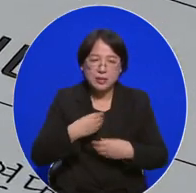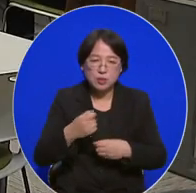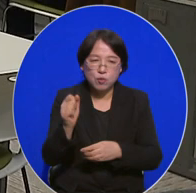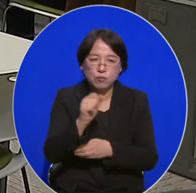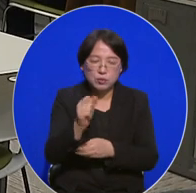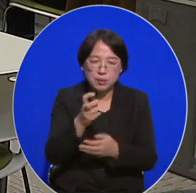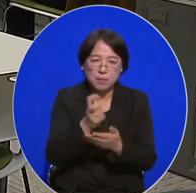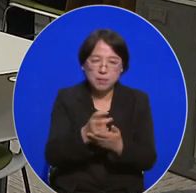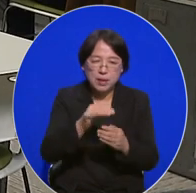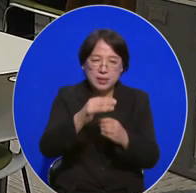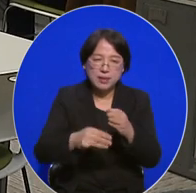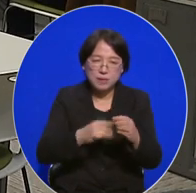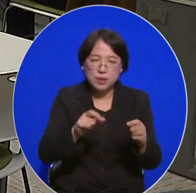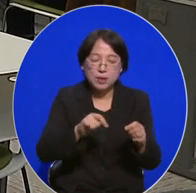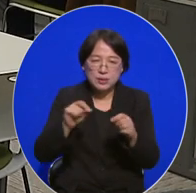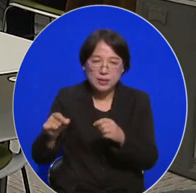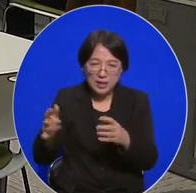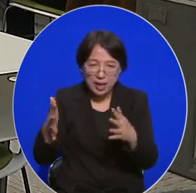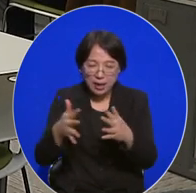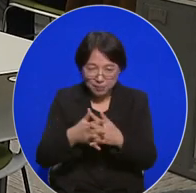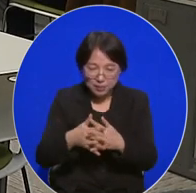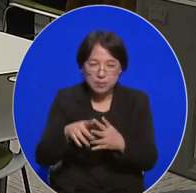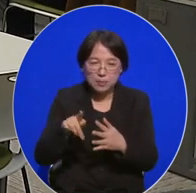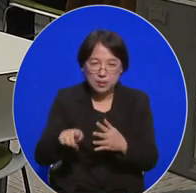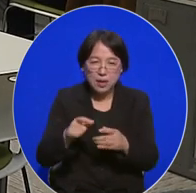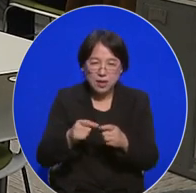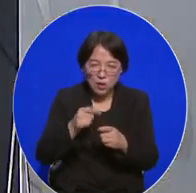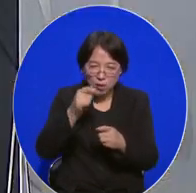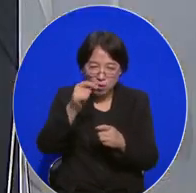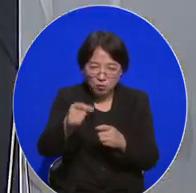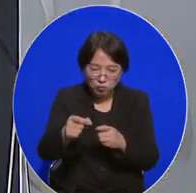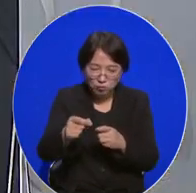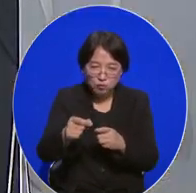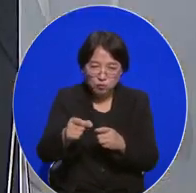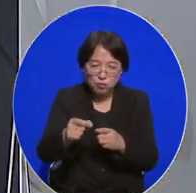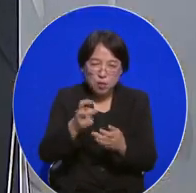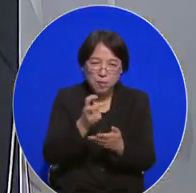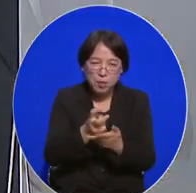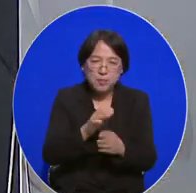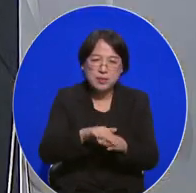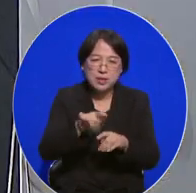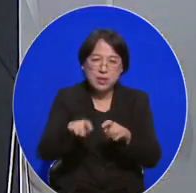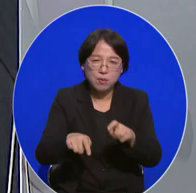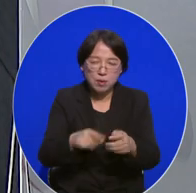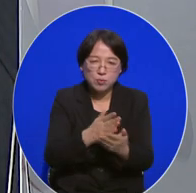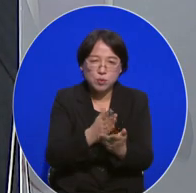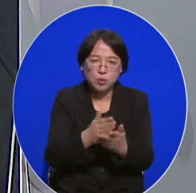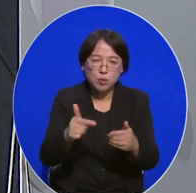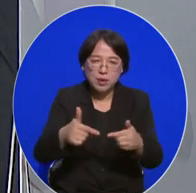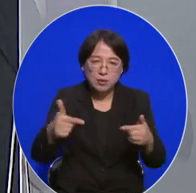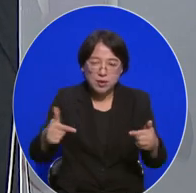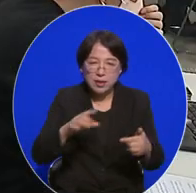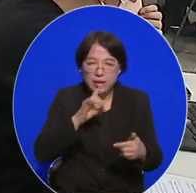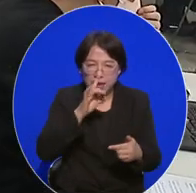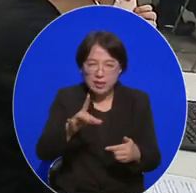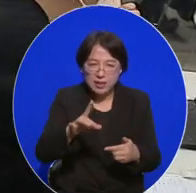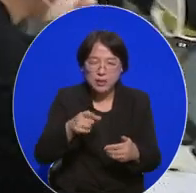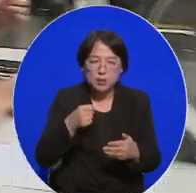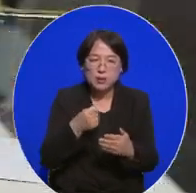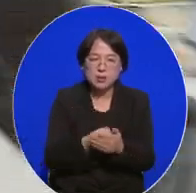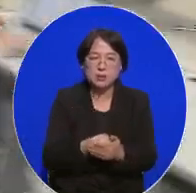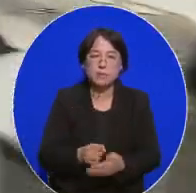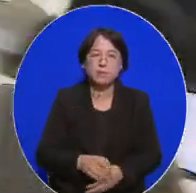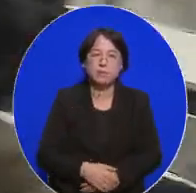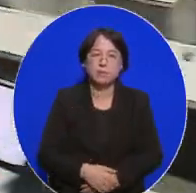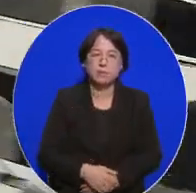연장하겠다는 결론에 합의했으며 안전운임재 연구 시행과 품목 확대는 불가하다고 결정했습니다 KTV